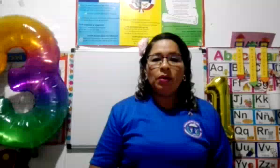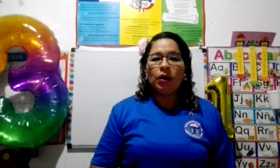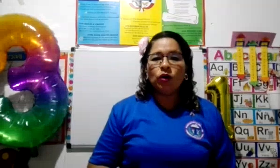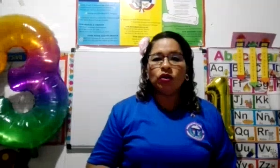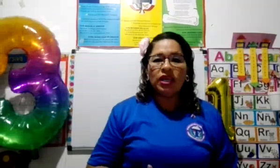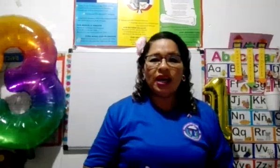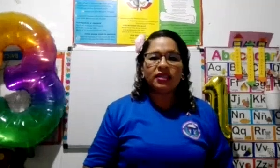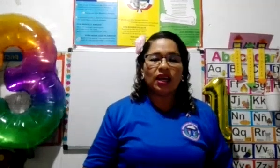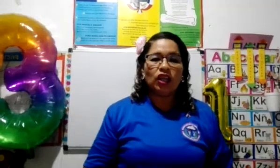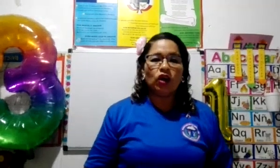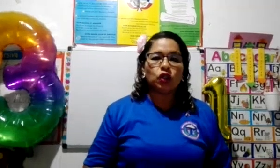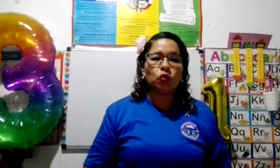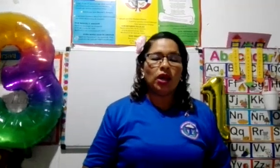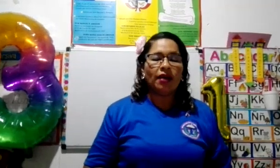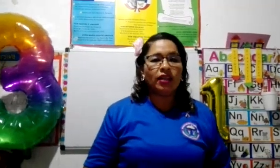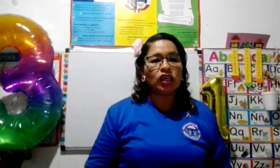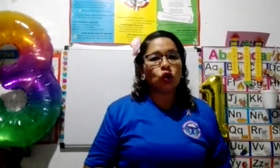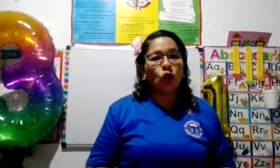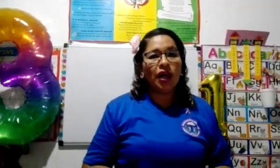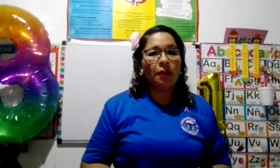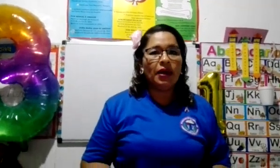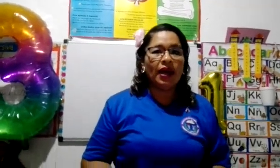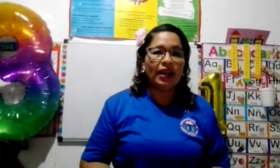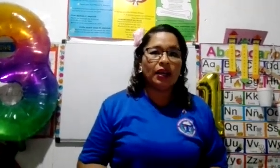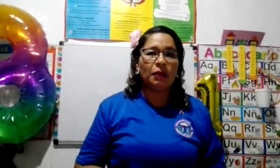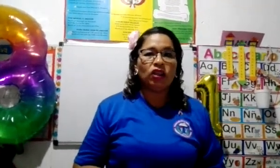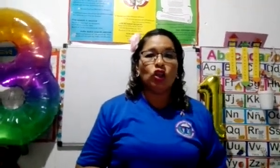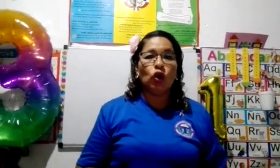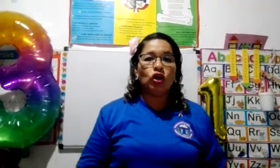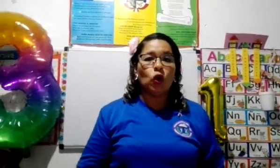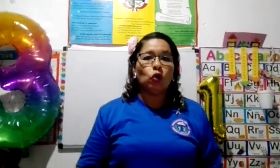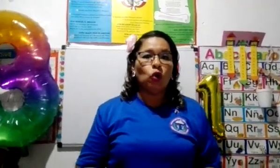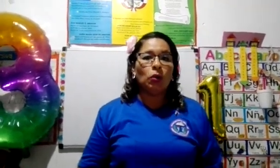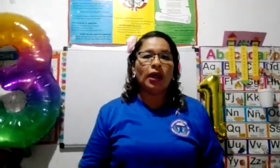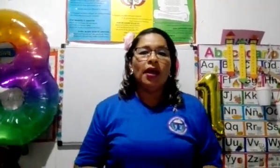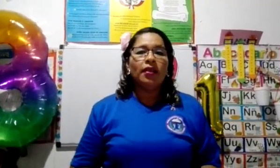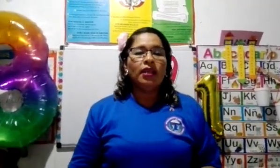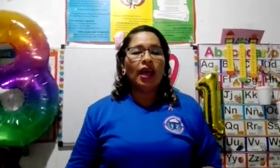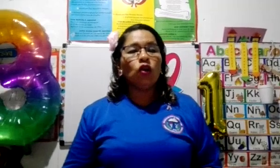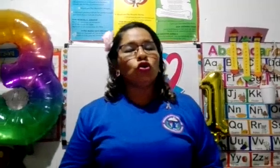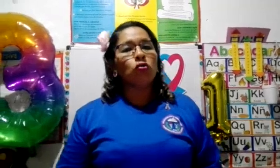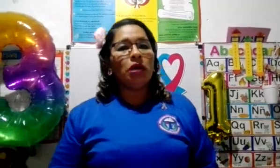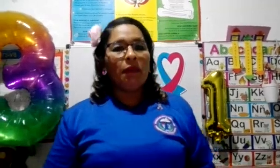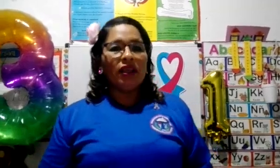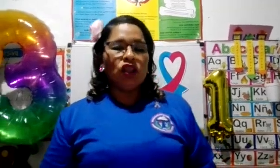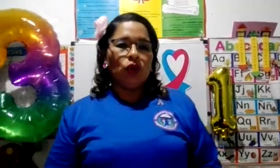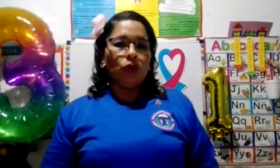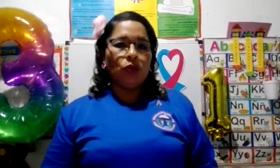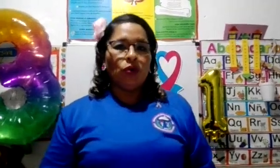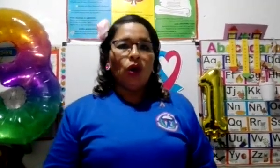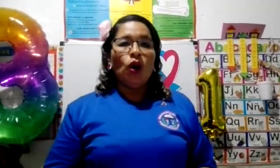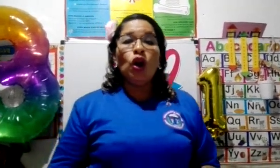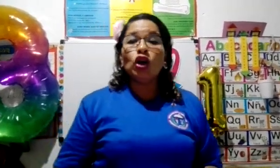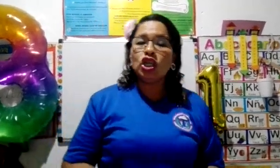Buenos días, queridos estudiantes. Hoy es viernes 22 de octubre de 2021. Los